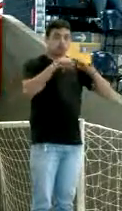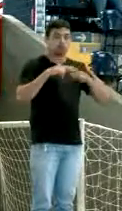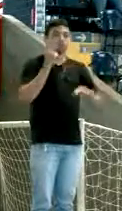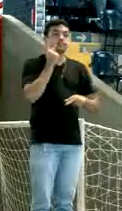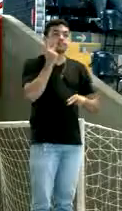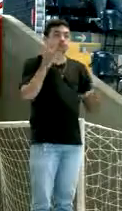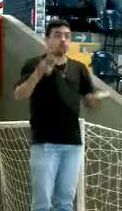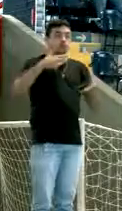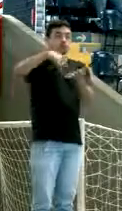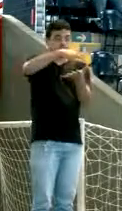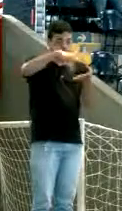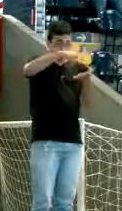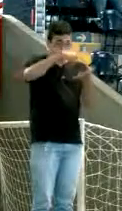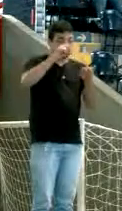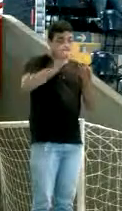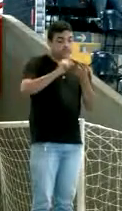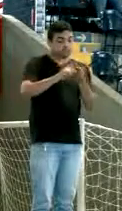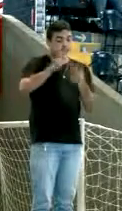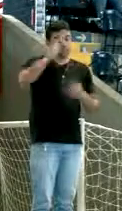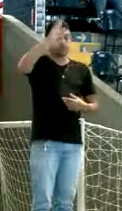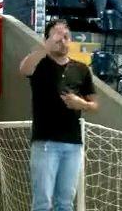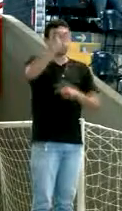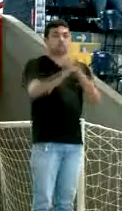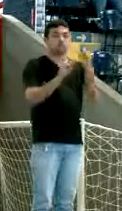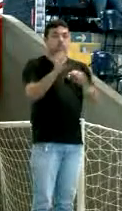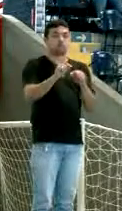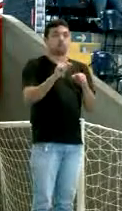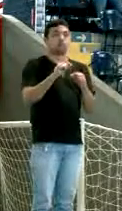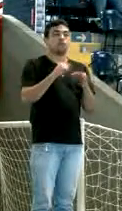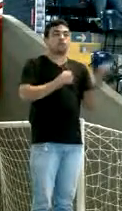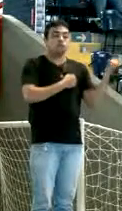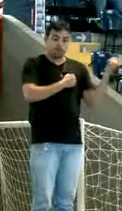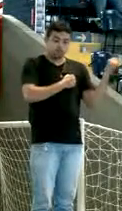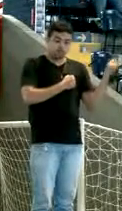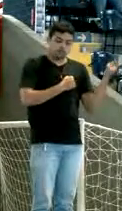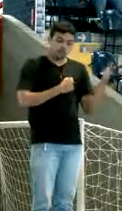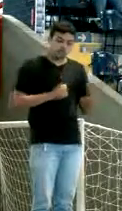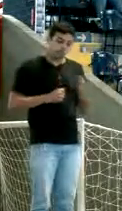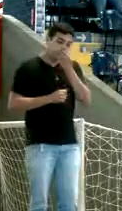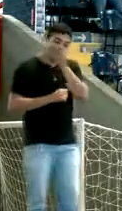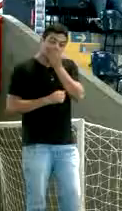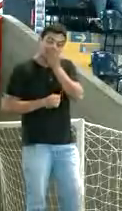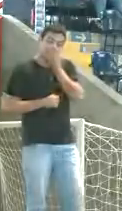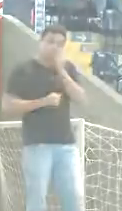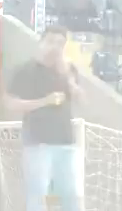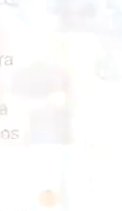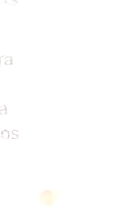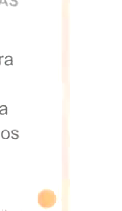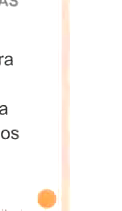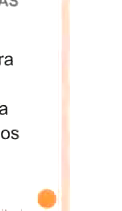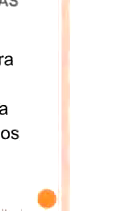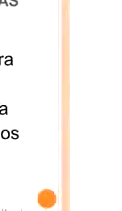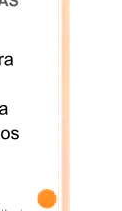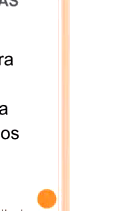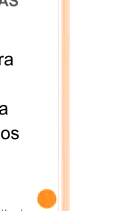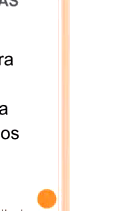dança. Principalmente o quê? Forró, né? Somente o forró. Queridos,